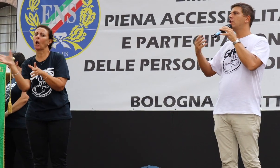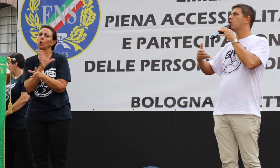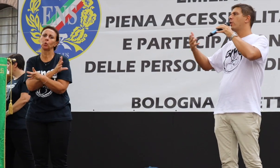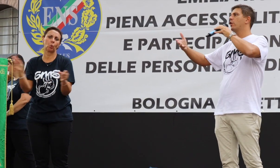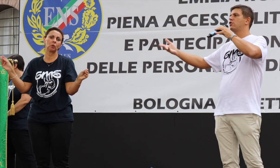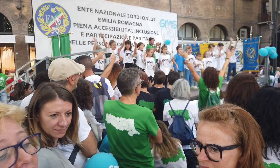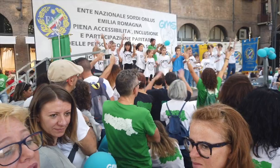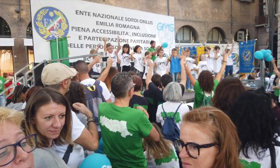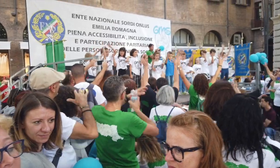dico quello che c'è.